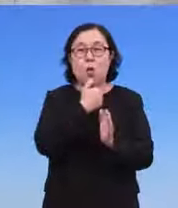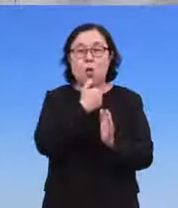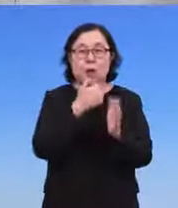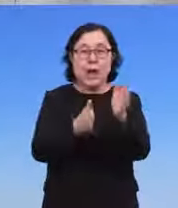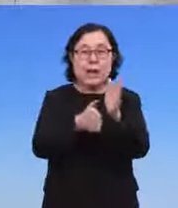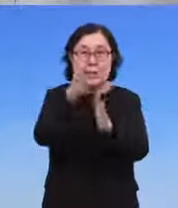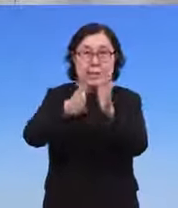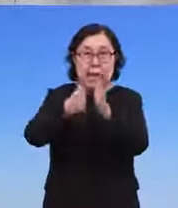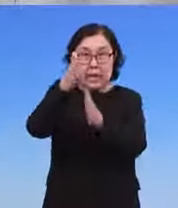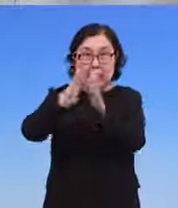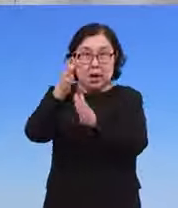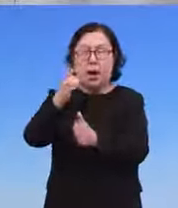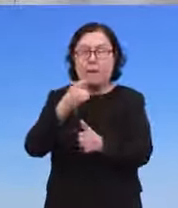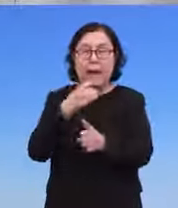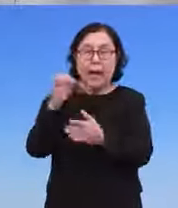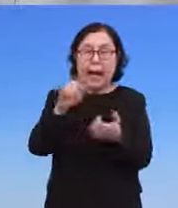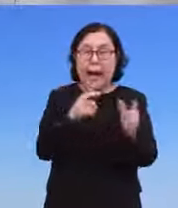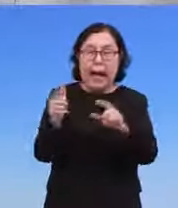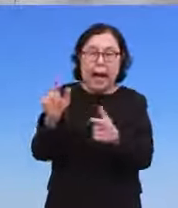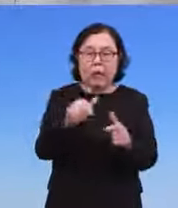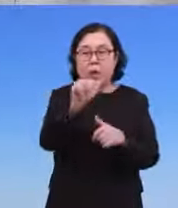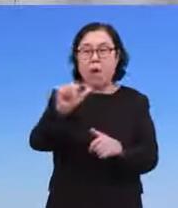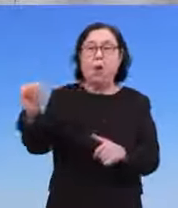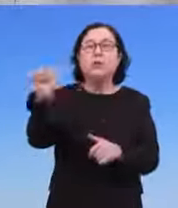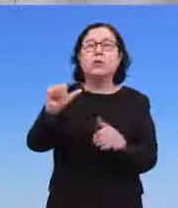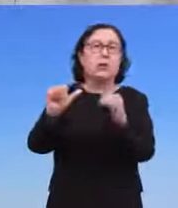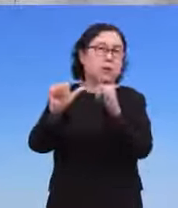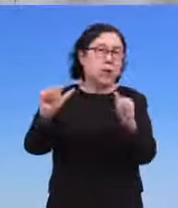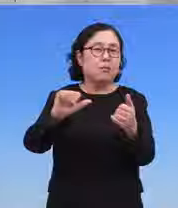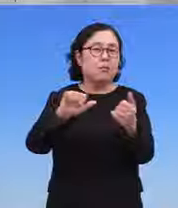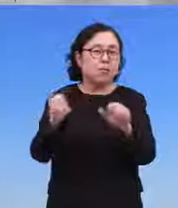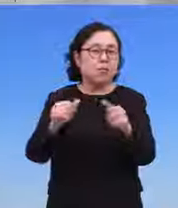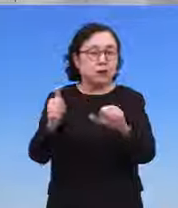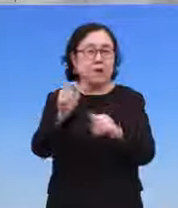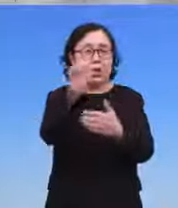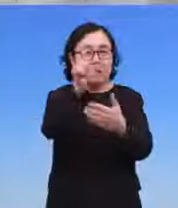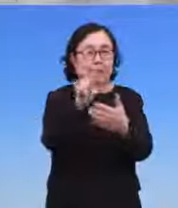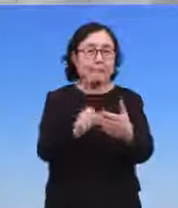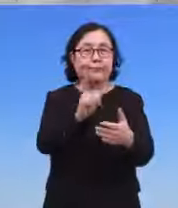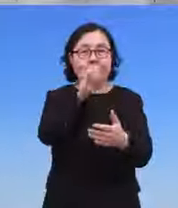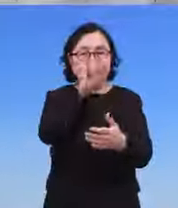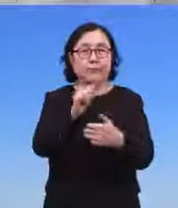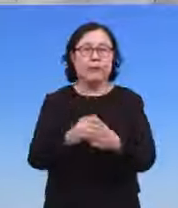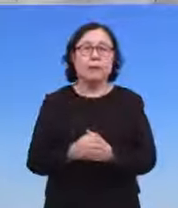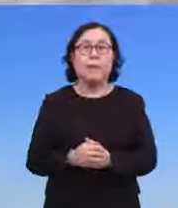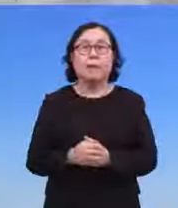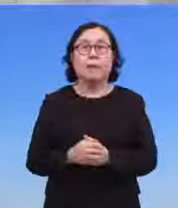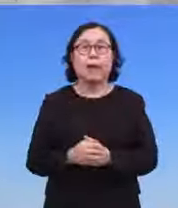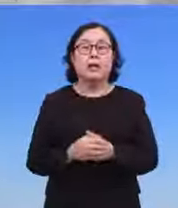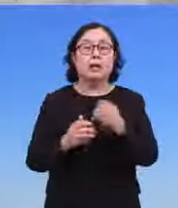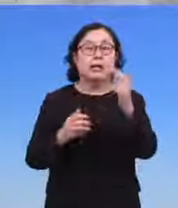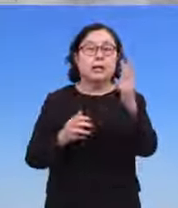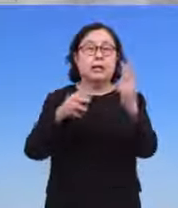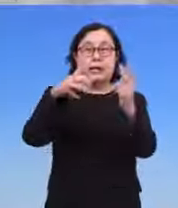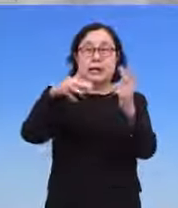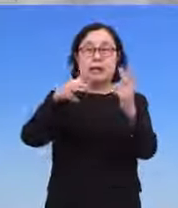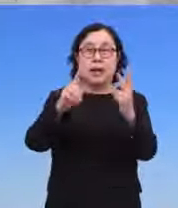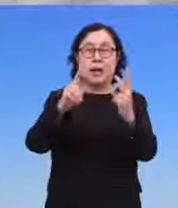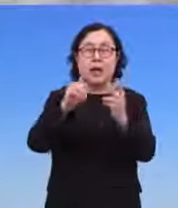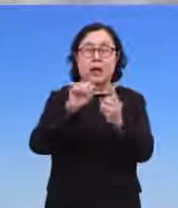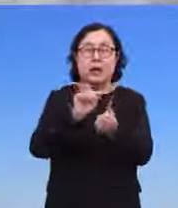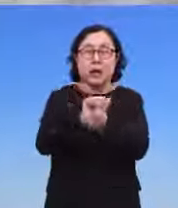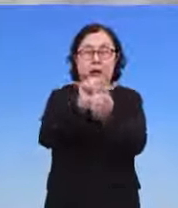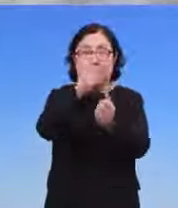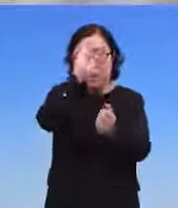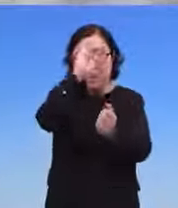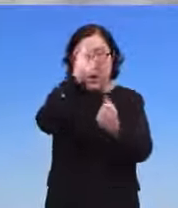로마시 한 곳에서만 하루에 5,000명씩 죽었다는 기록이 있다는 정도예요. 그래서 이제 이 2차 역병을